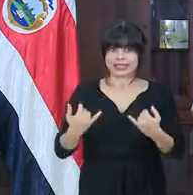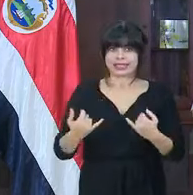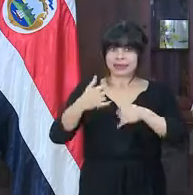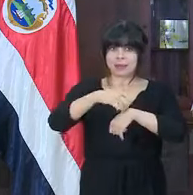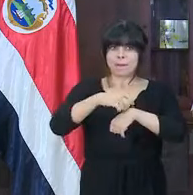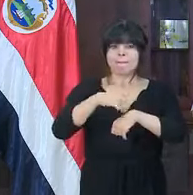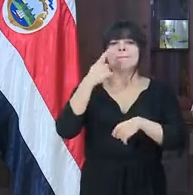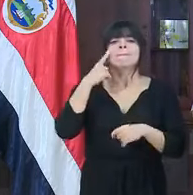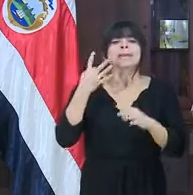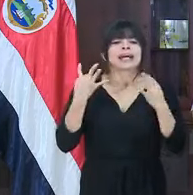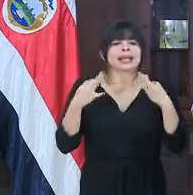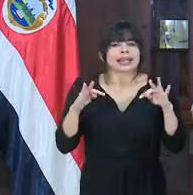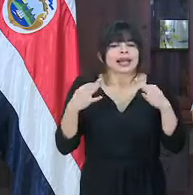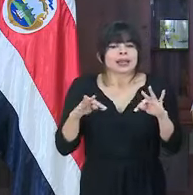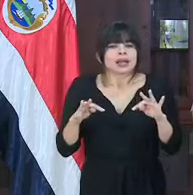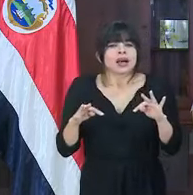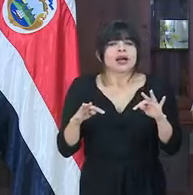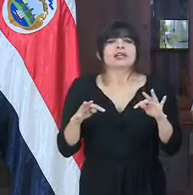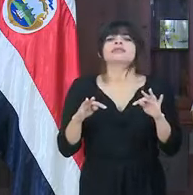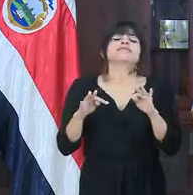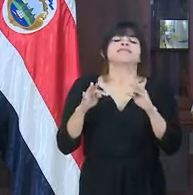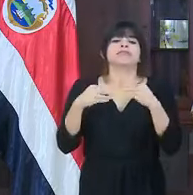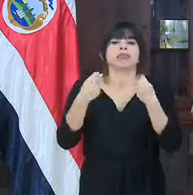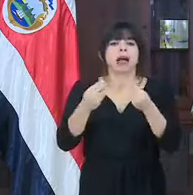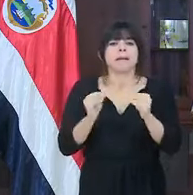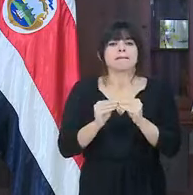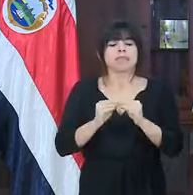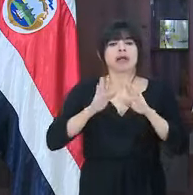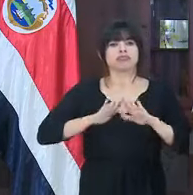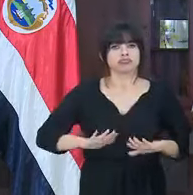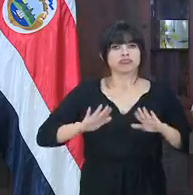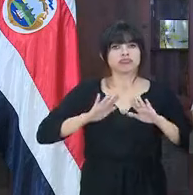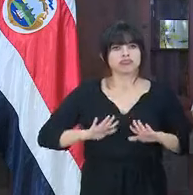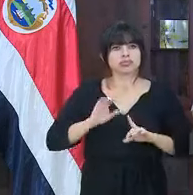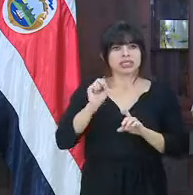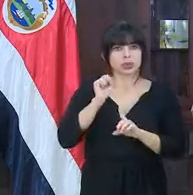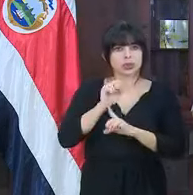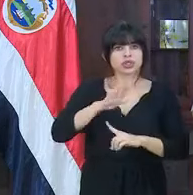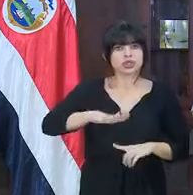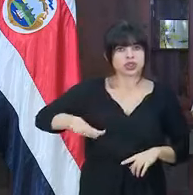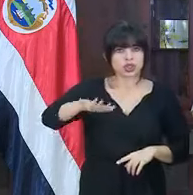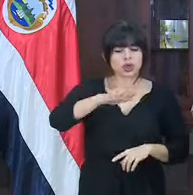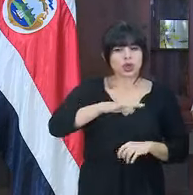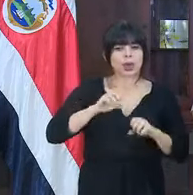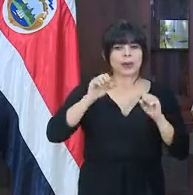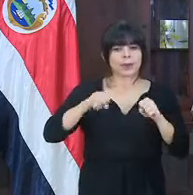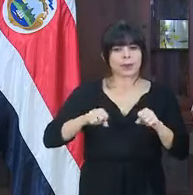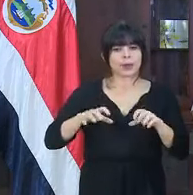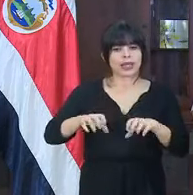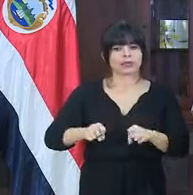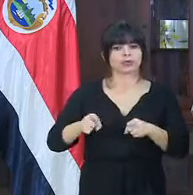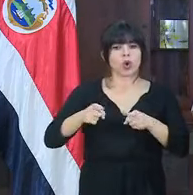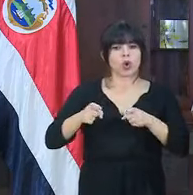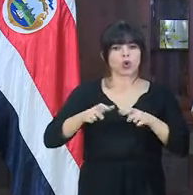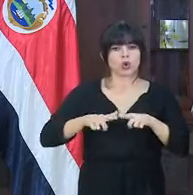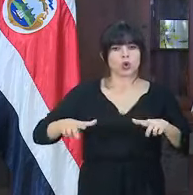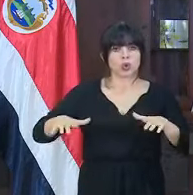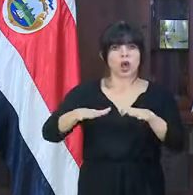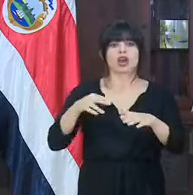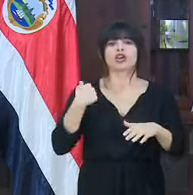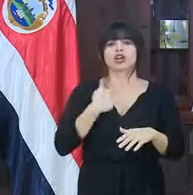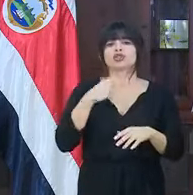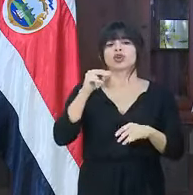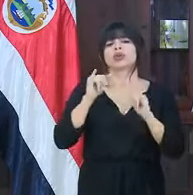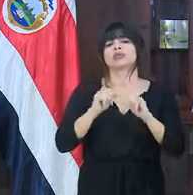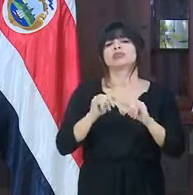momento para tratar de tranquilizar un poco la situación y tomar el control de este territorio. Obviamente no vamos a